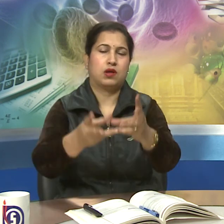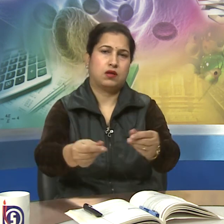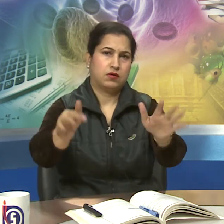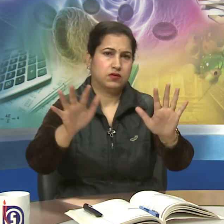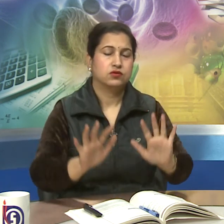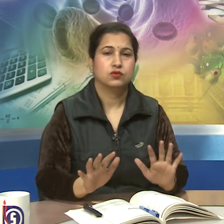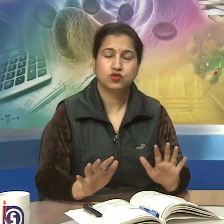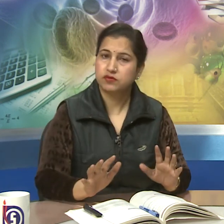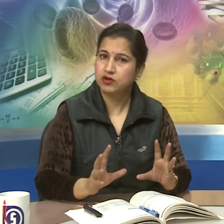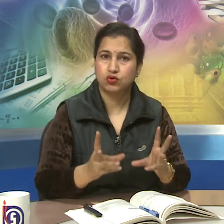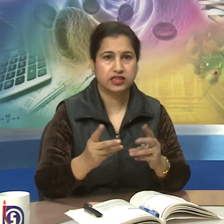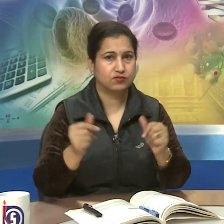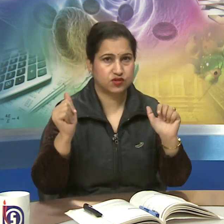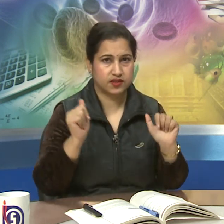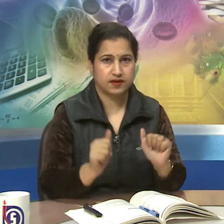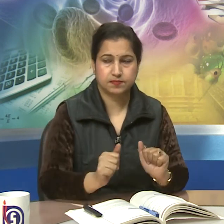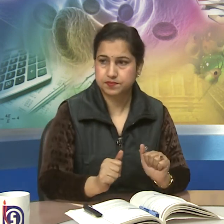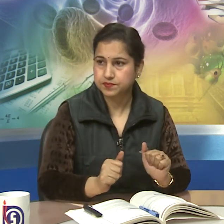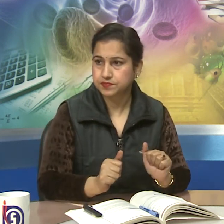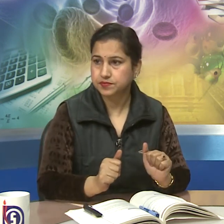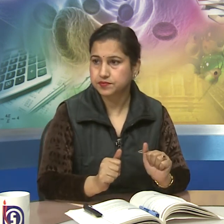कि वह सब बिल्कुल खत्म हो जाता है